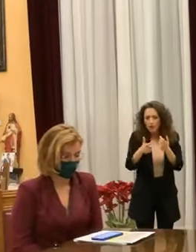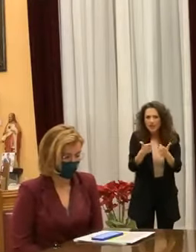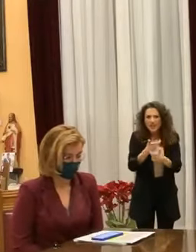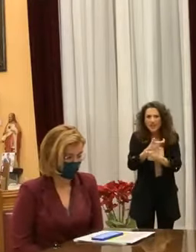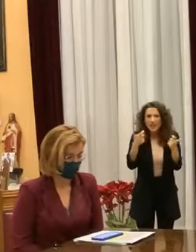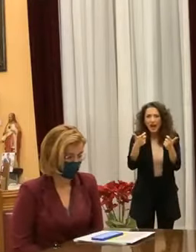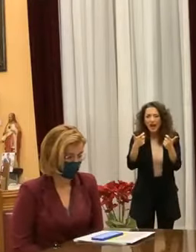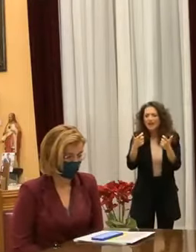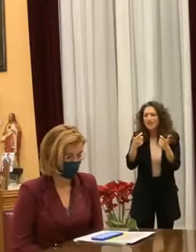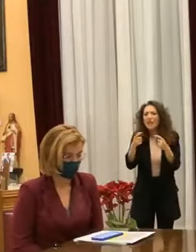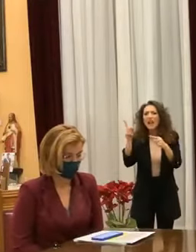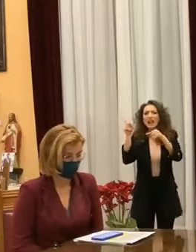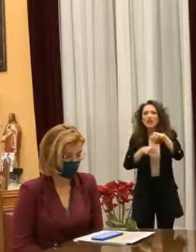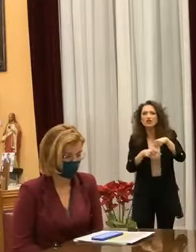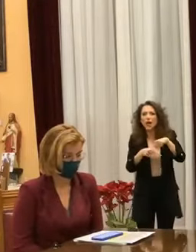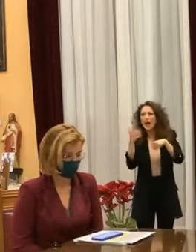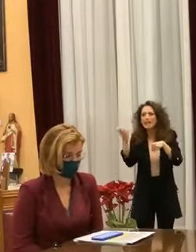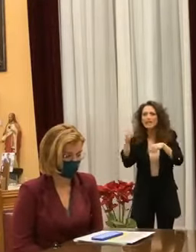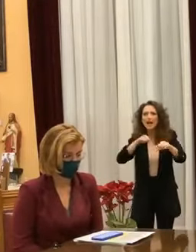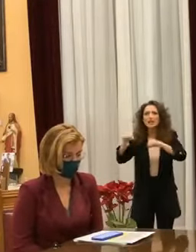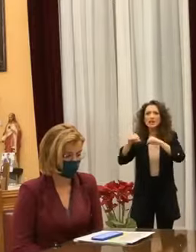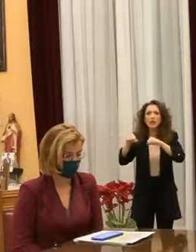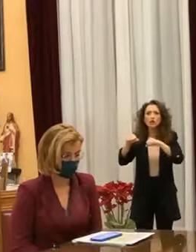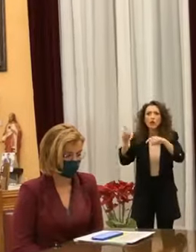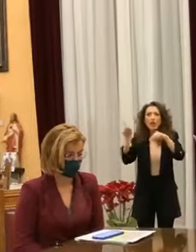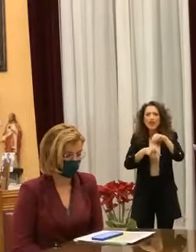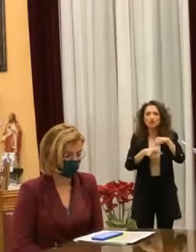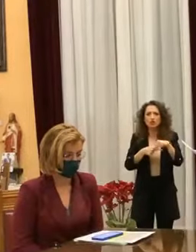si licenzia un manager.